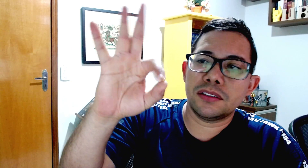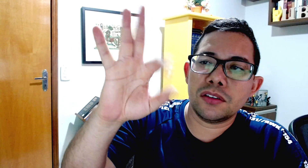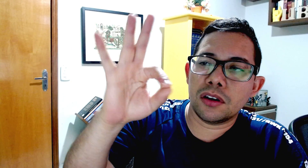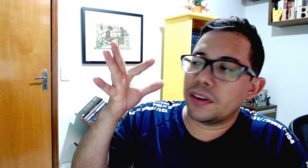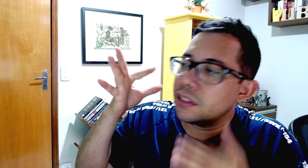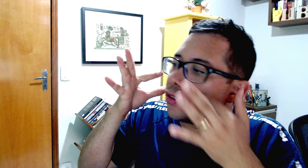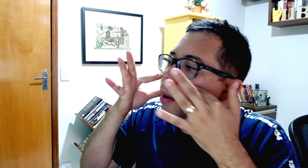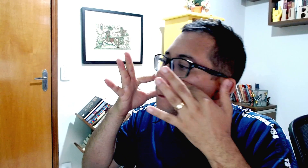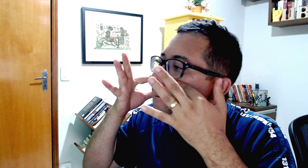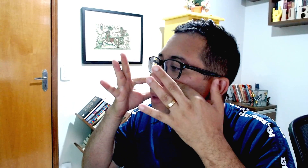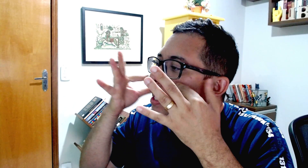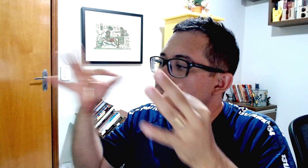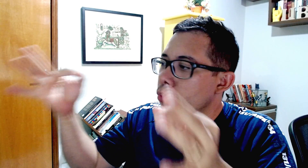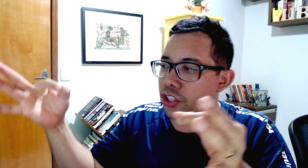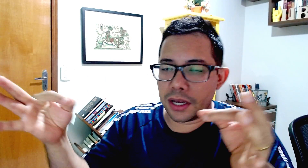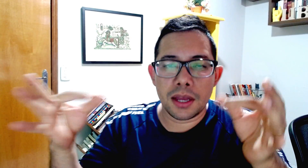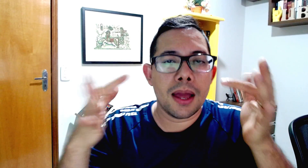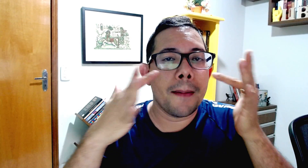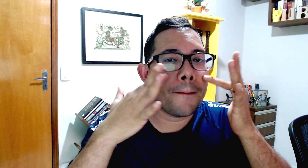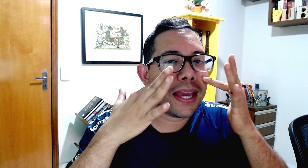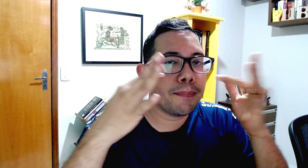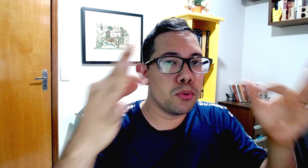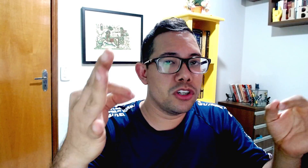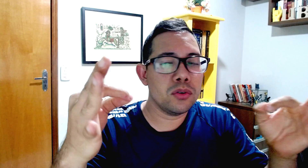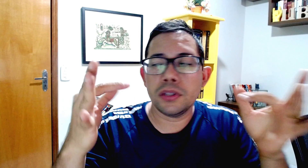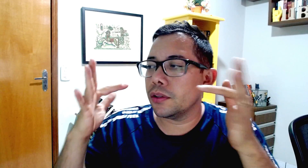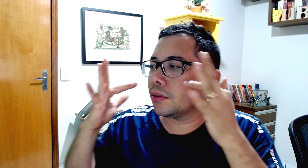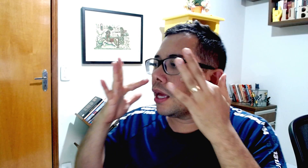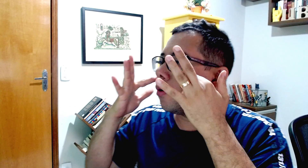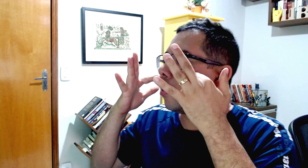ó, faz assim, ó. Pega e puxa. Pega e puxa no dedo, tá? Ó.